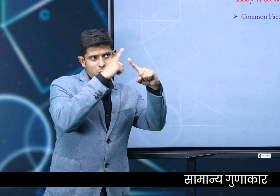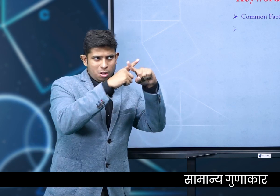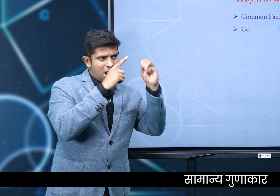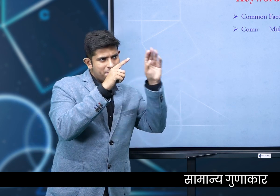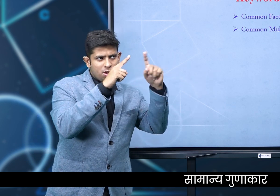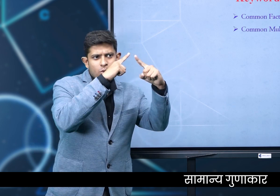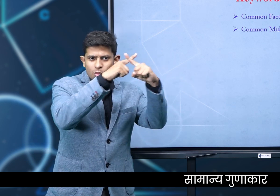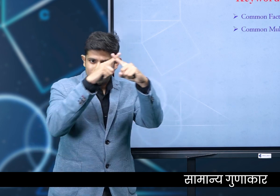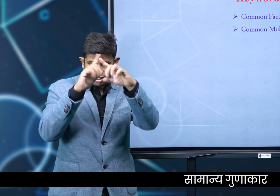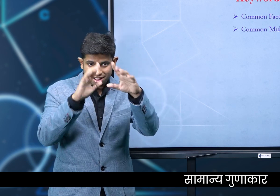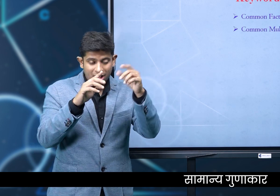सामान्य गुणाकार,